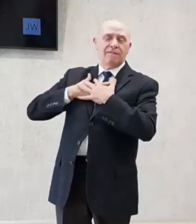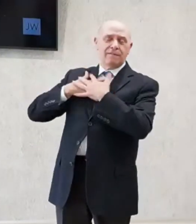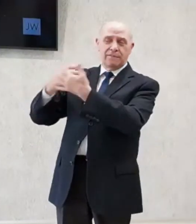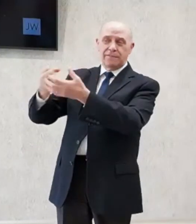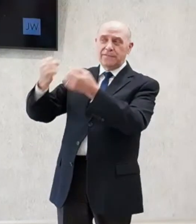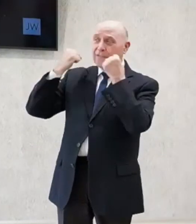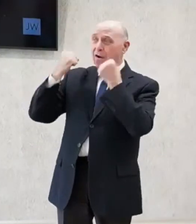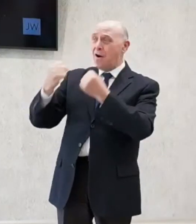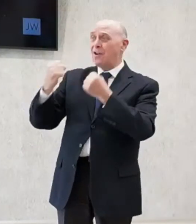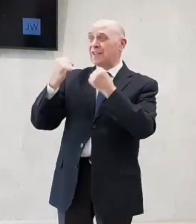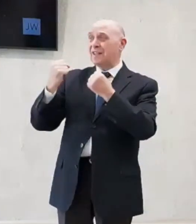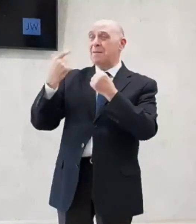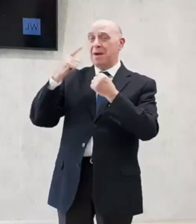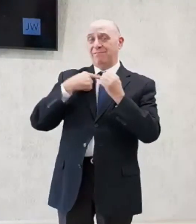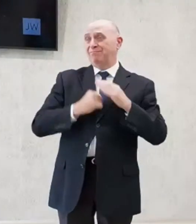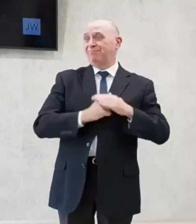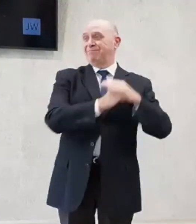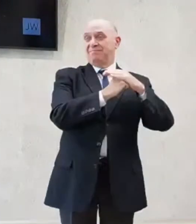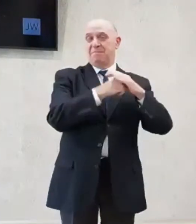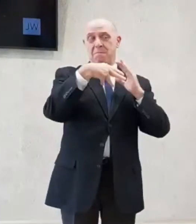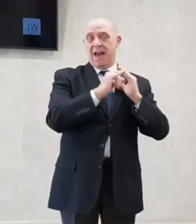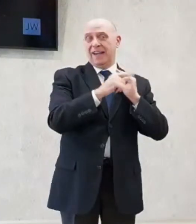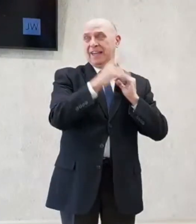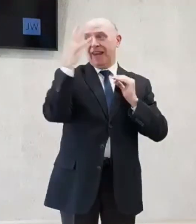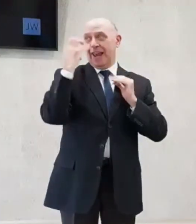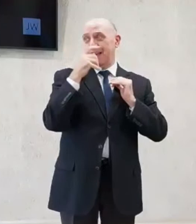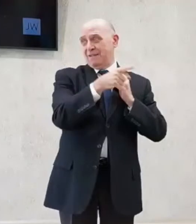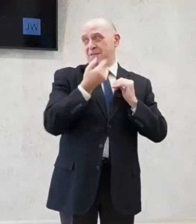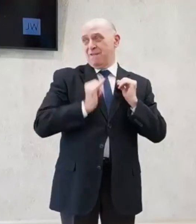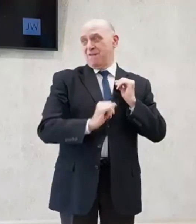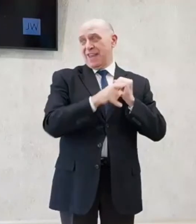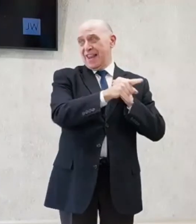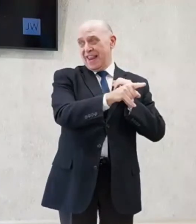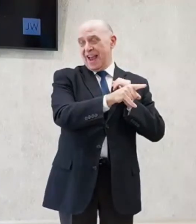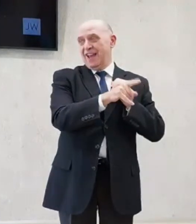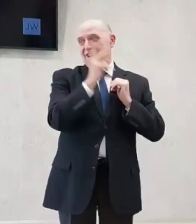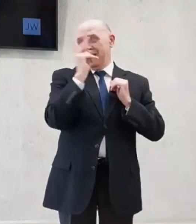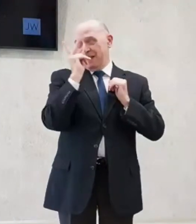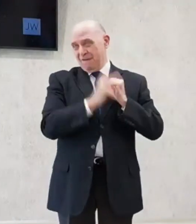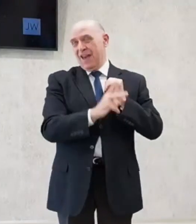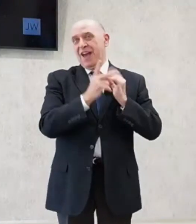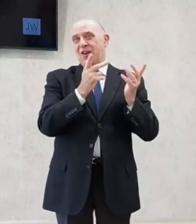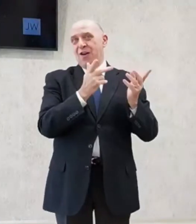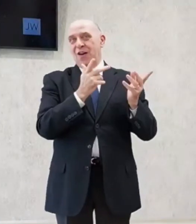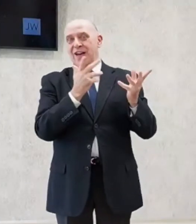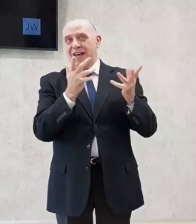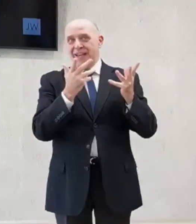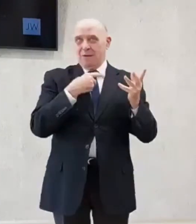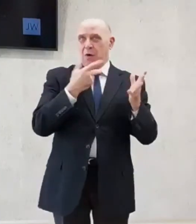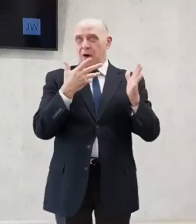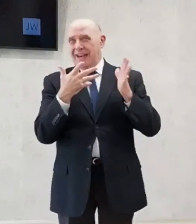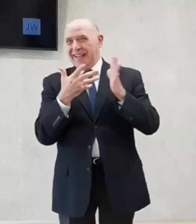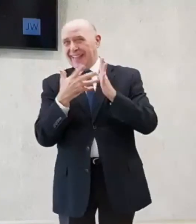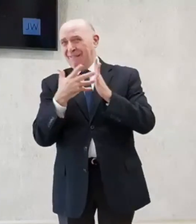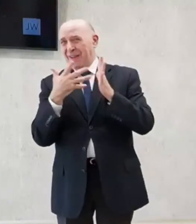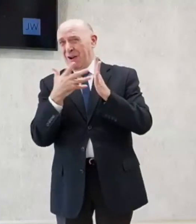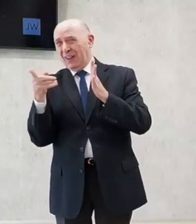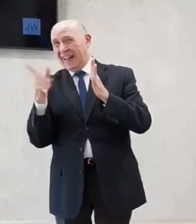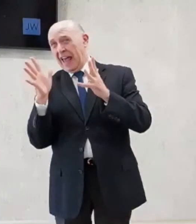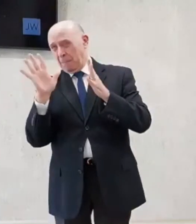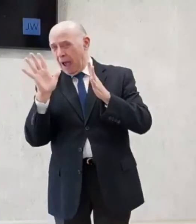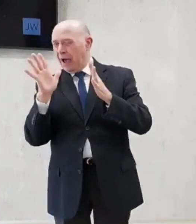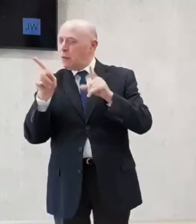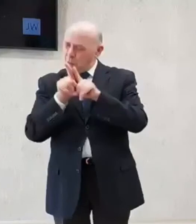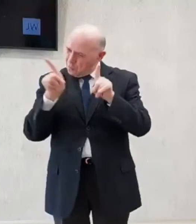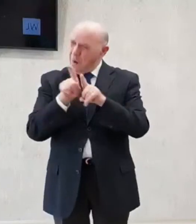Maria sua figlia seppur se lo hanno riconosciuto con qualche difficoltà si è Sforzati ad imparare